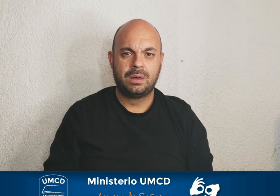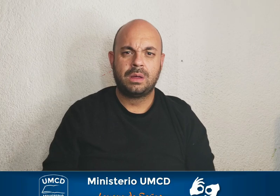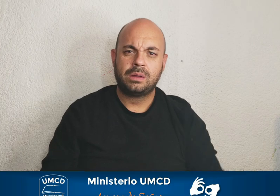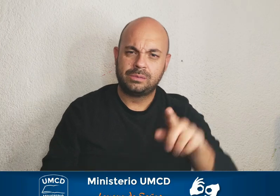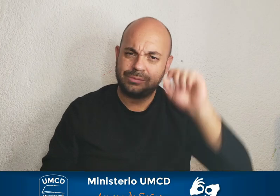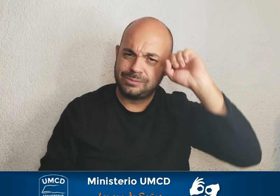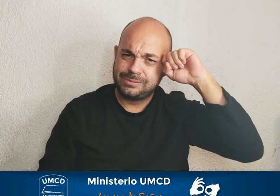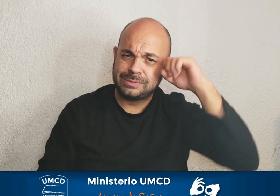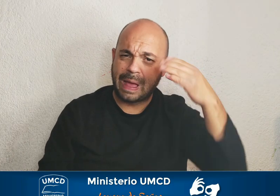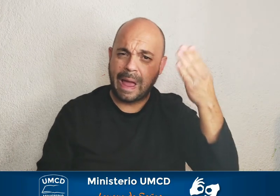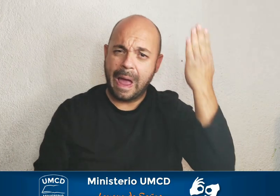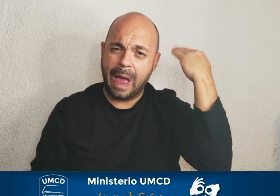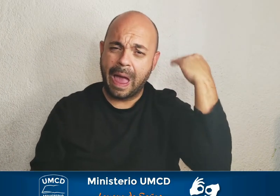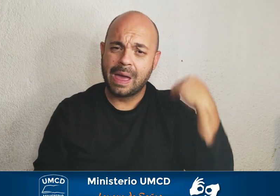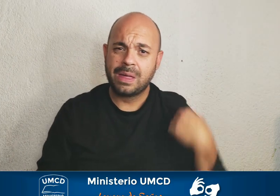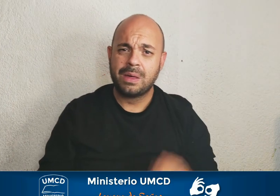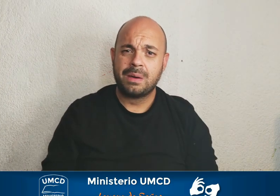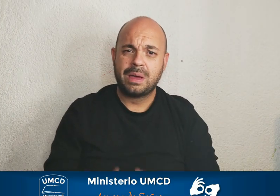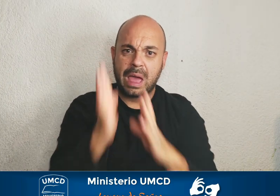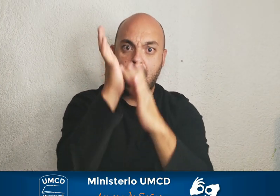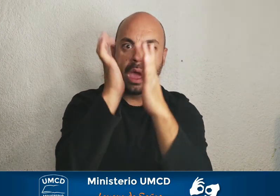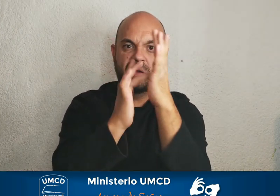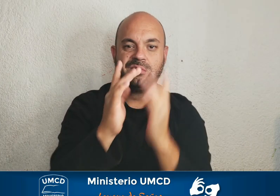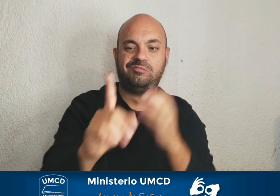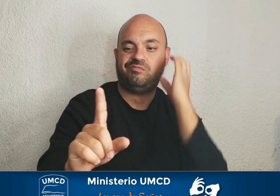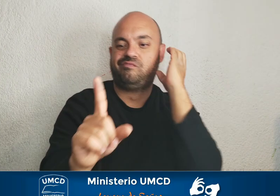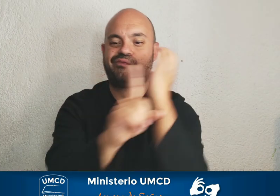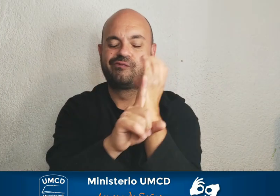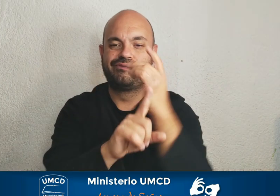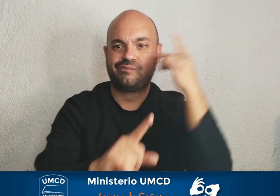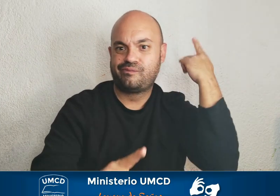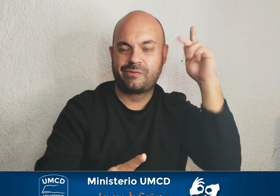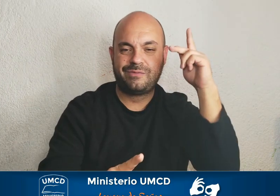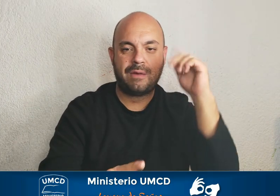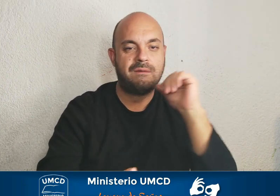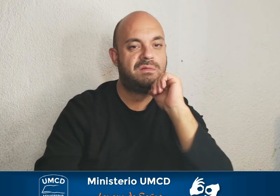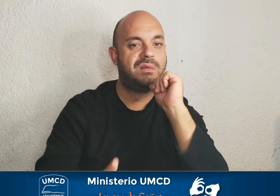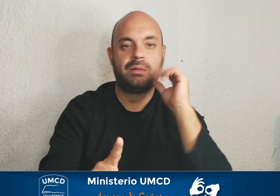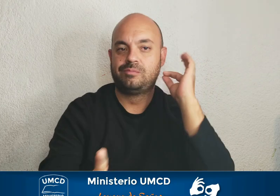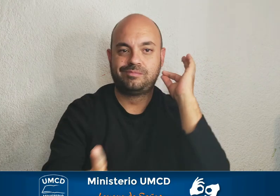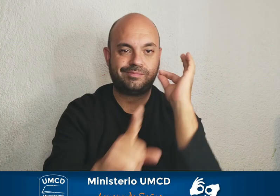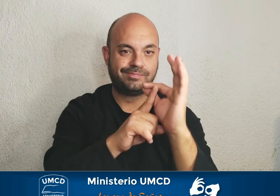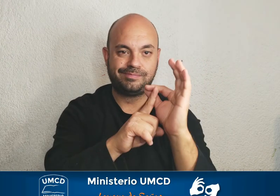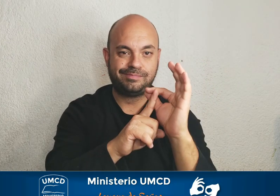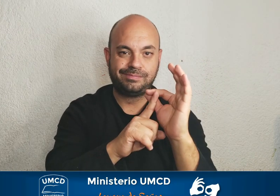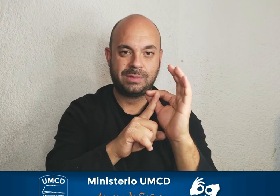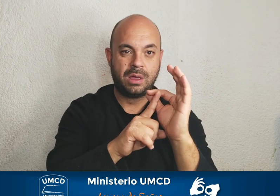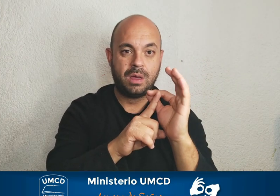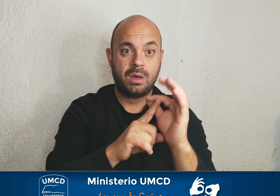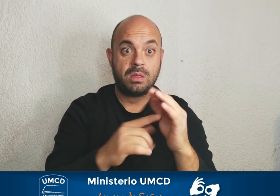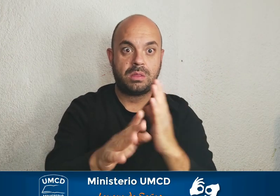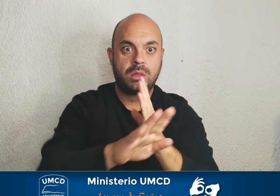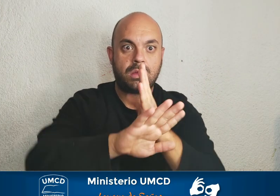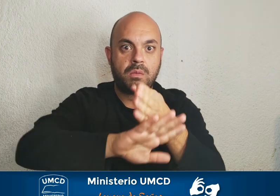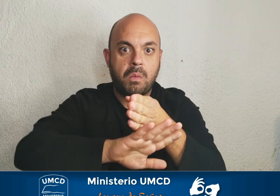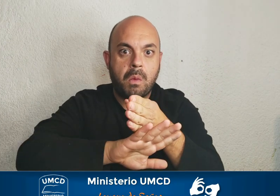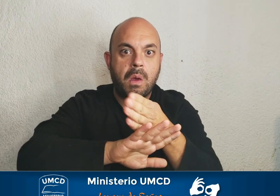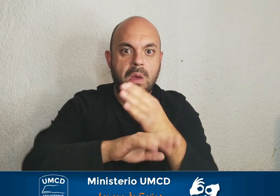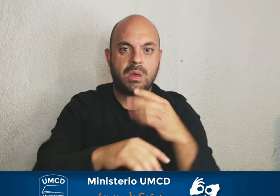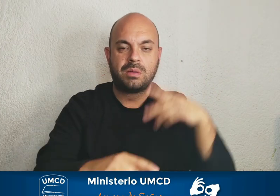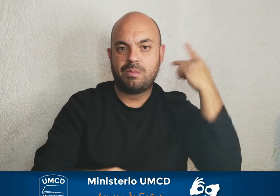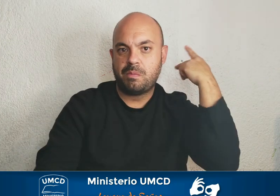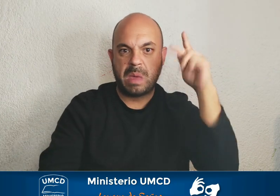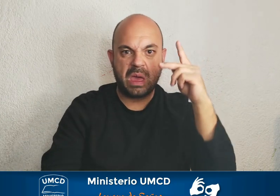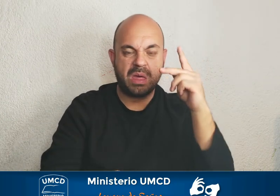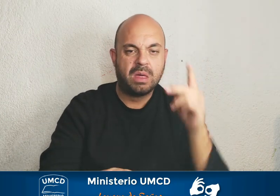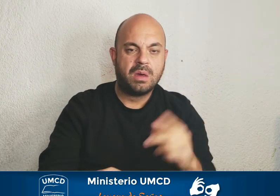En la lección anterior vemos cómo Jesucristo reprende a Pedro por su falta de visión divina. En otras palabras, Pedro